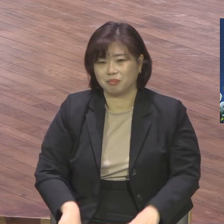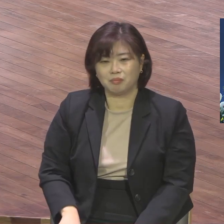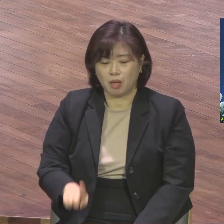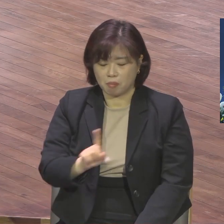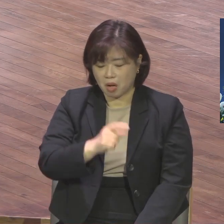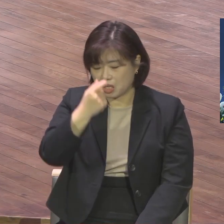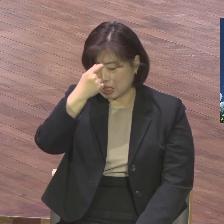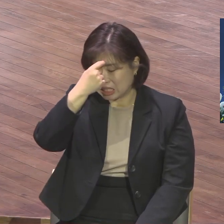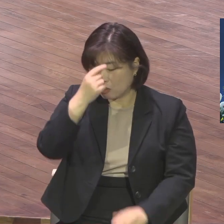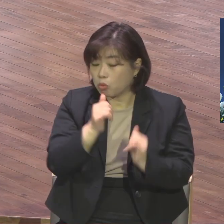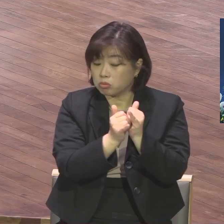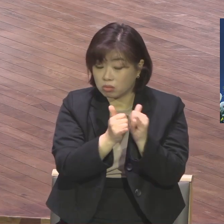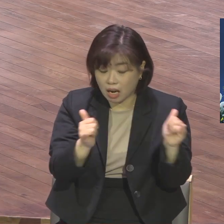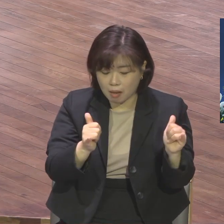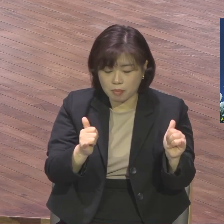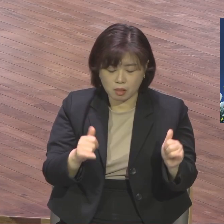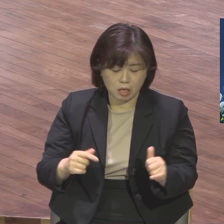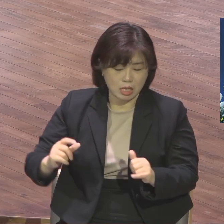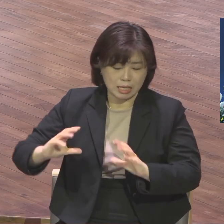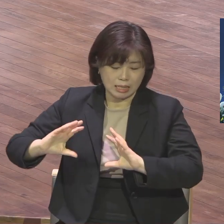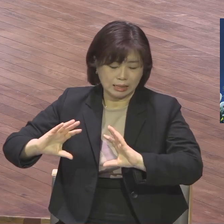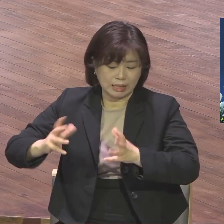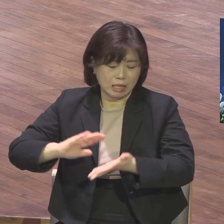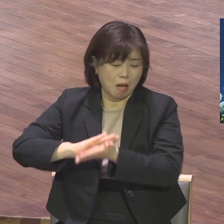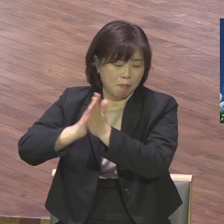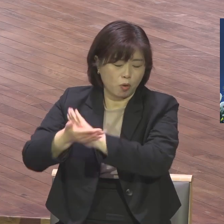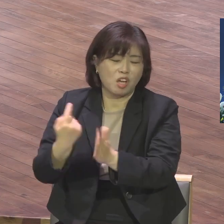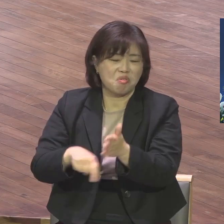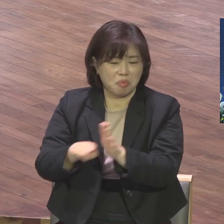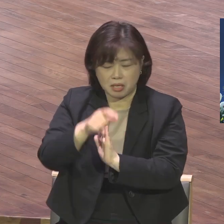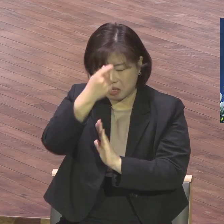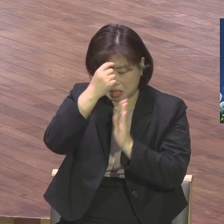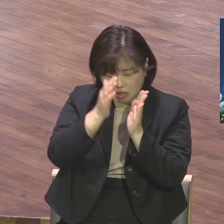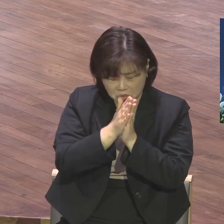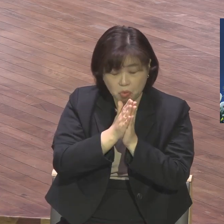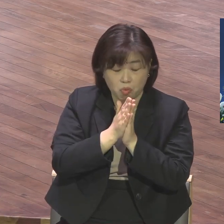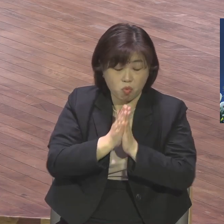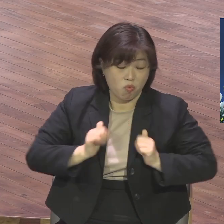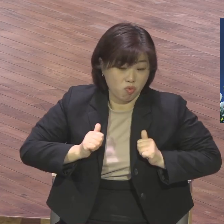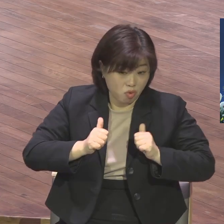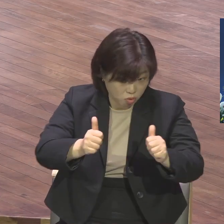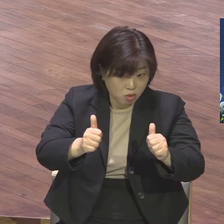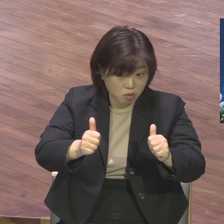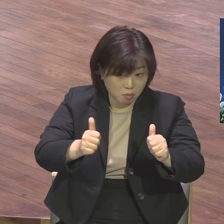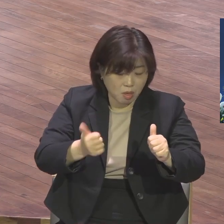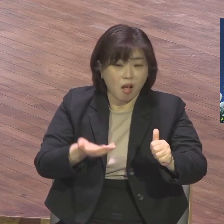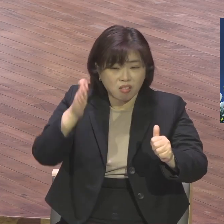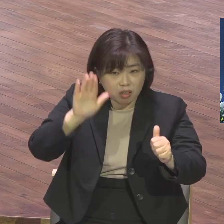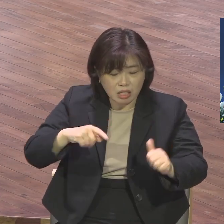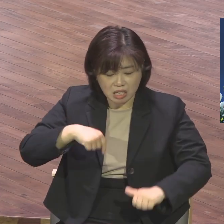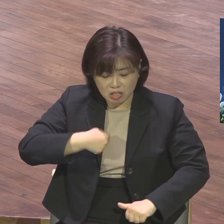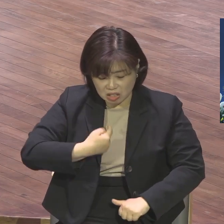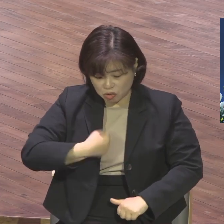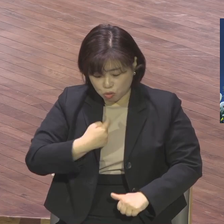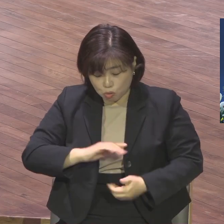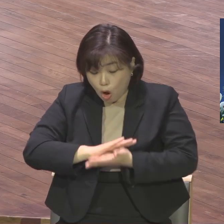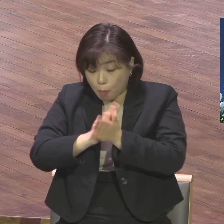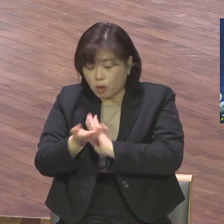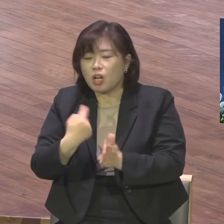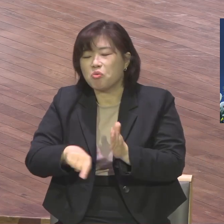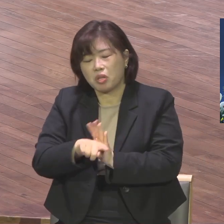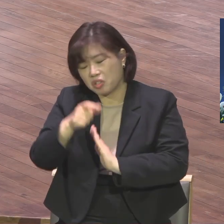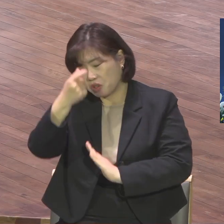자신의 변화를 위해서 기도하고 있는 사람은 그렇게 많지 않는 것 같다. 이런 말을 했어요.